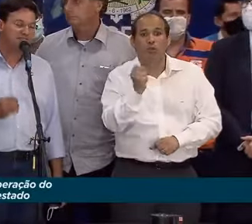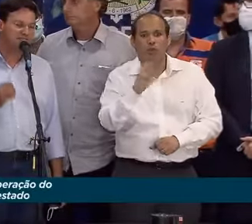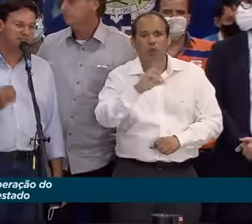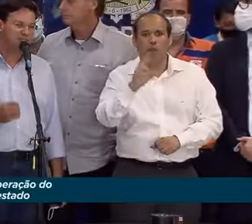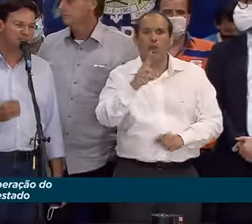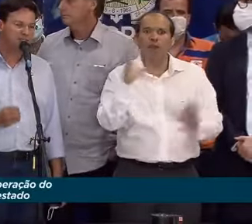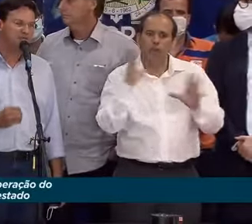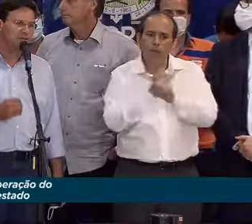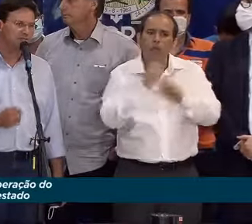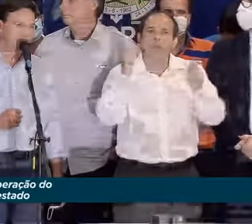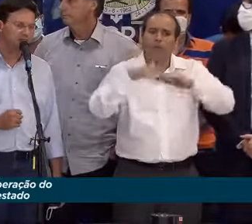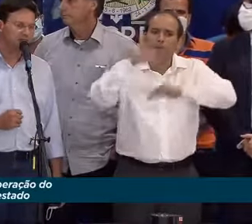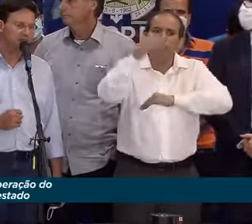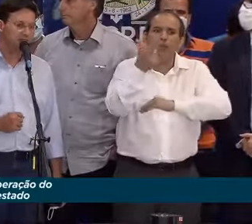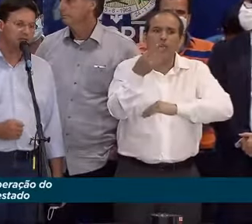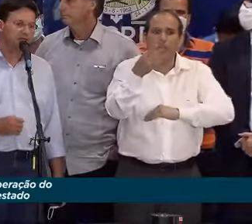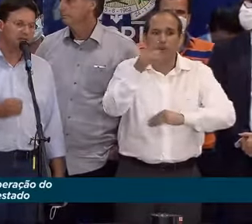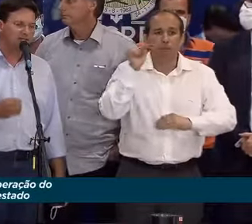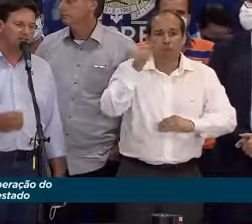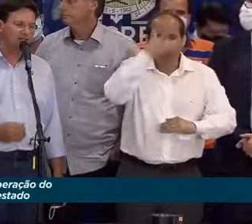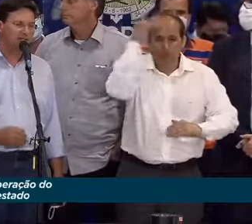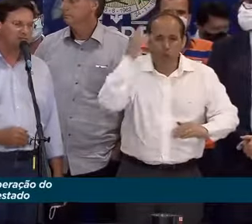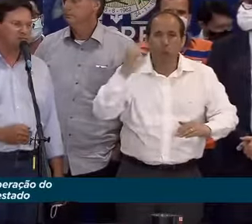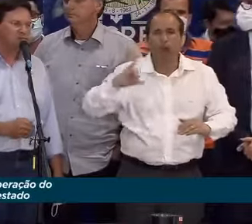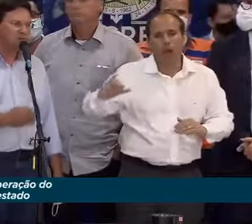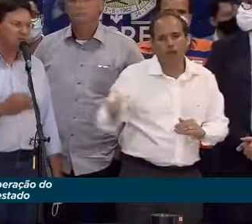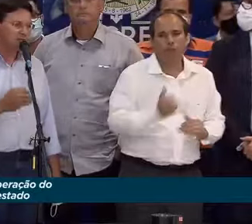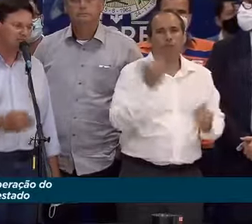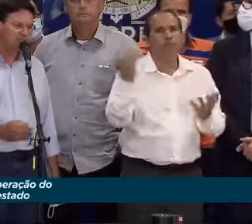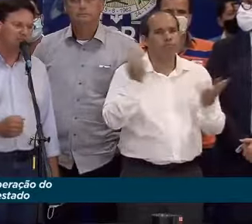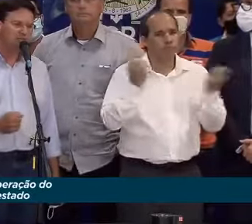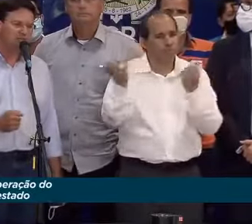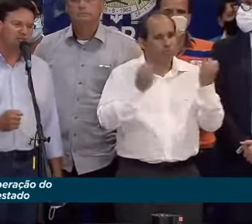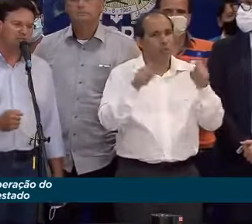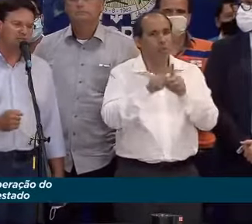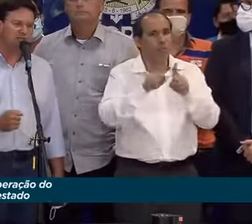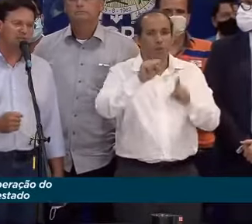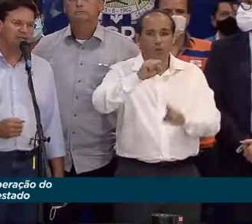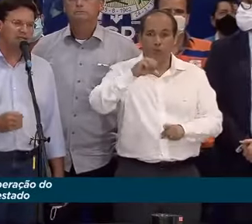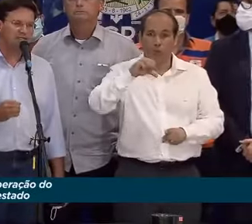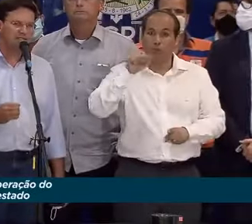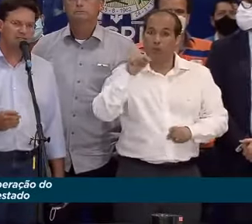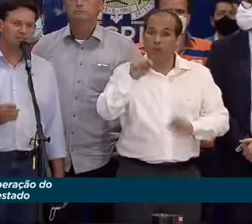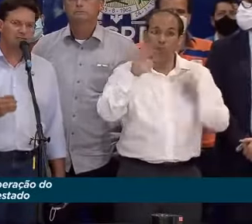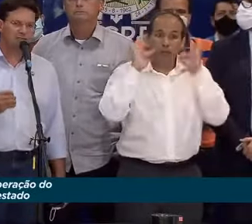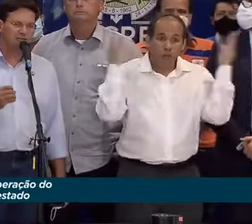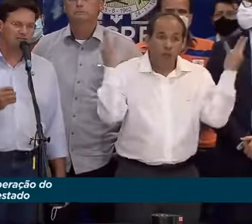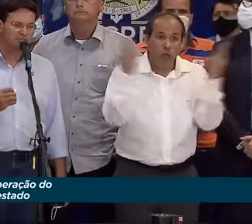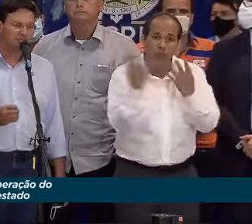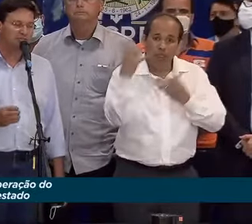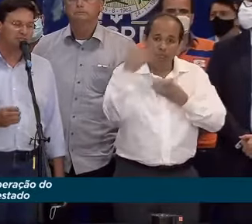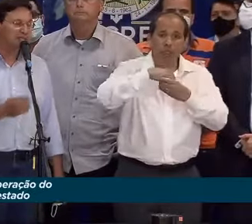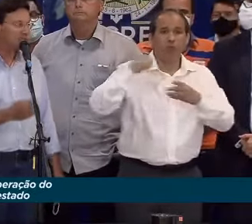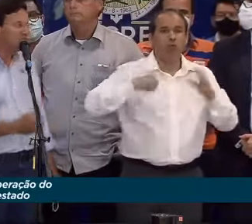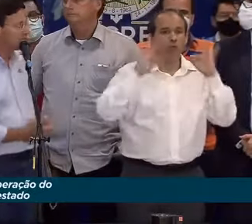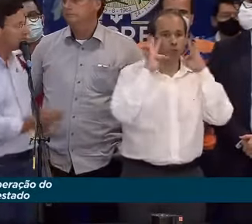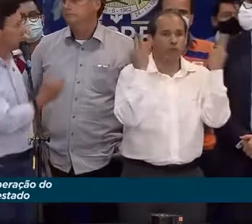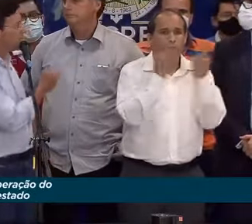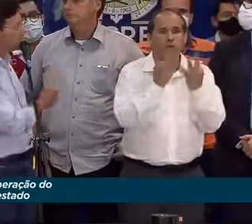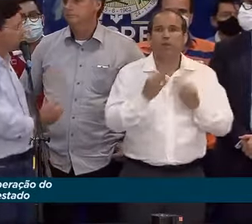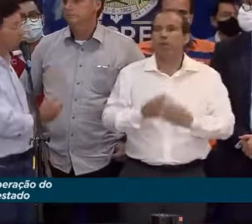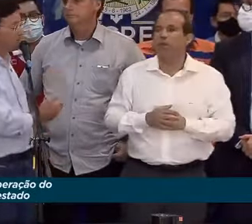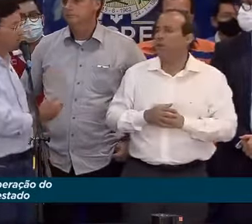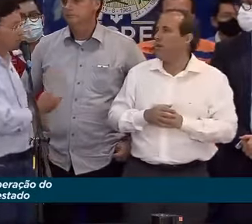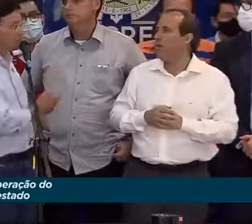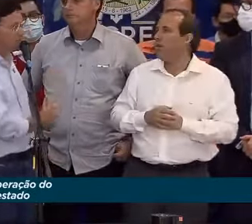mais de 23 mil beneficiários. Além disso, são 89 mil famílias abrangidas pelo Bolsa Família, das quais